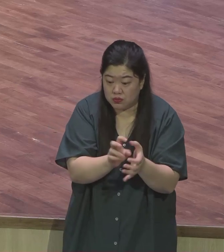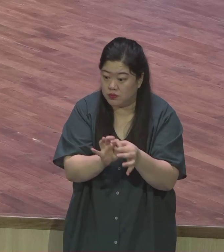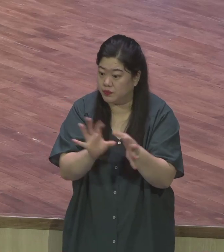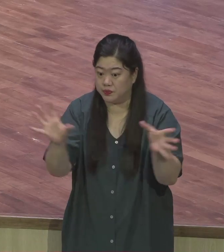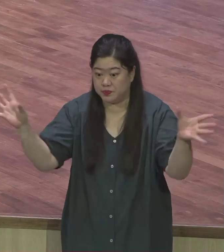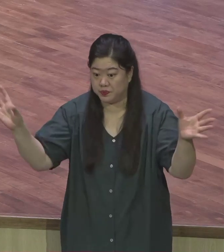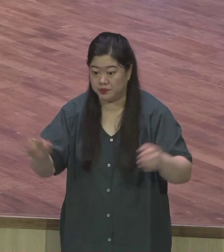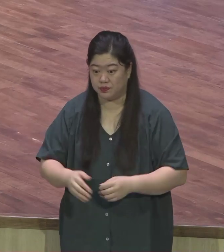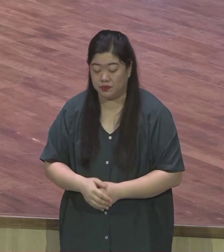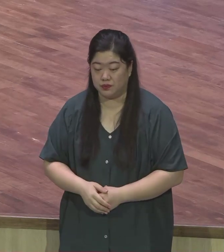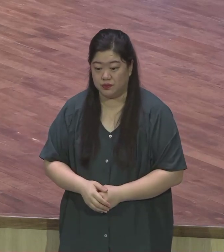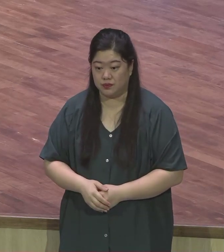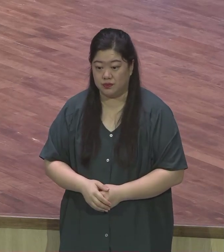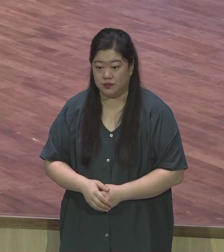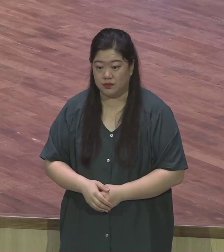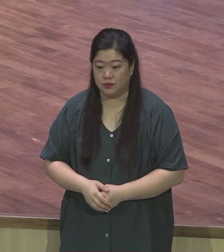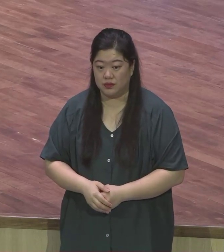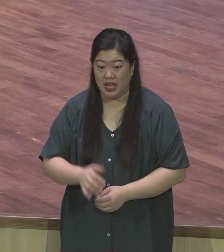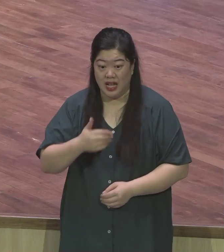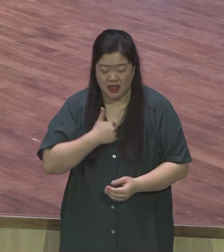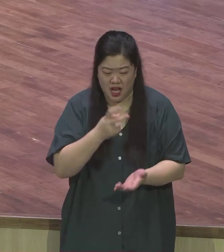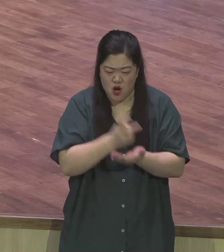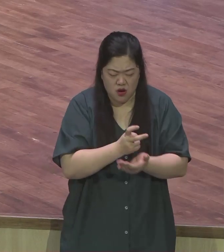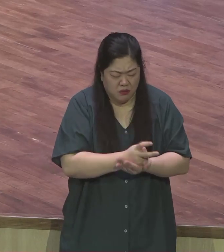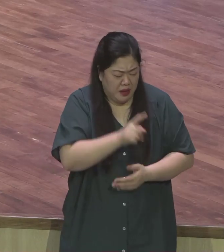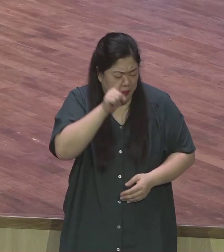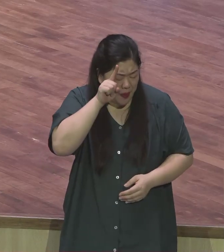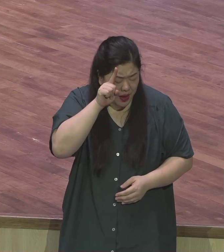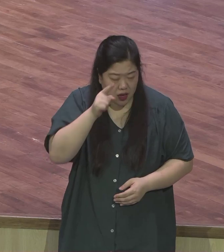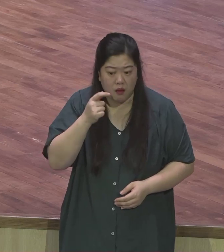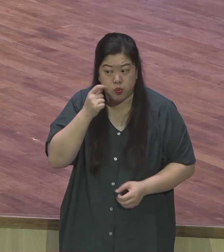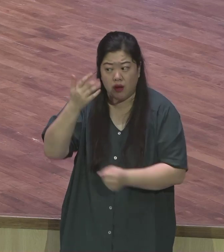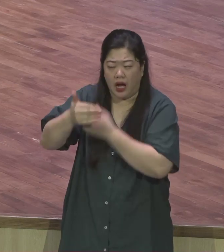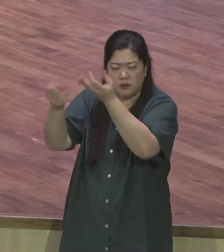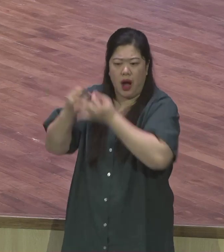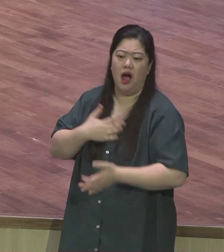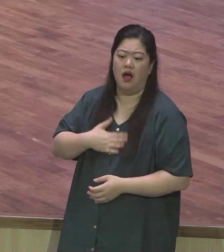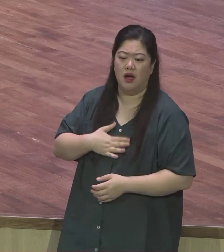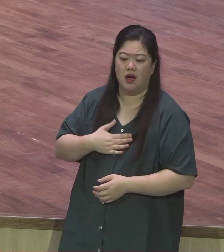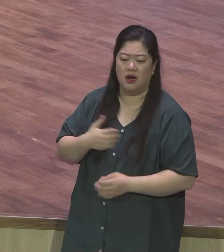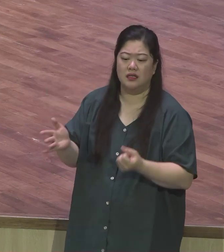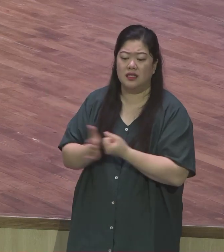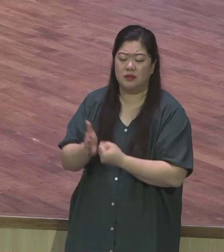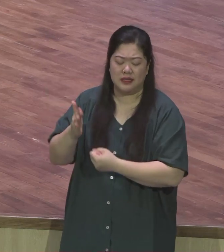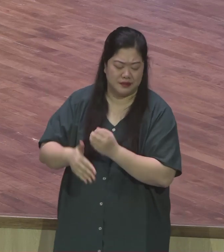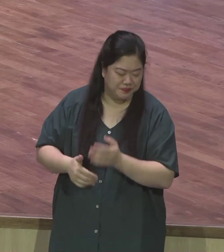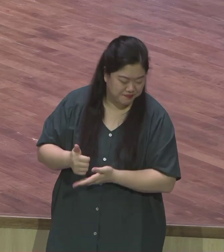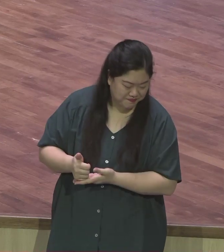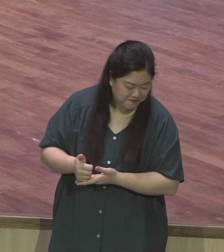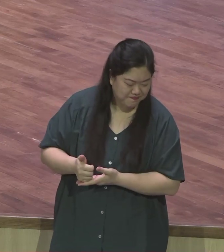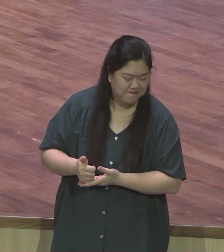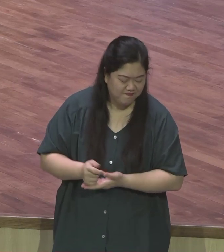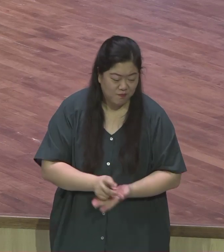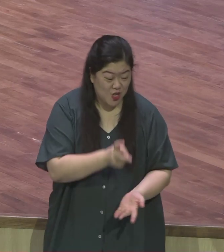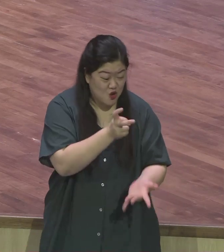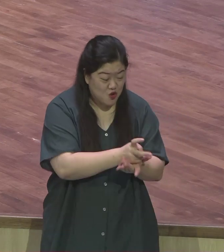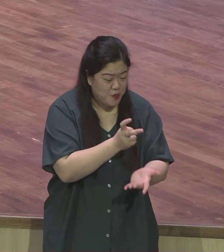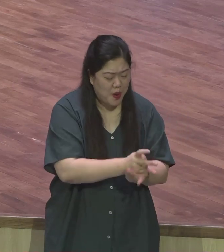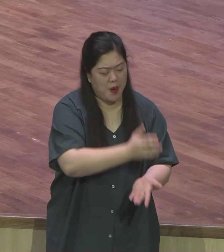연약함을 아시는 하나님께서 우리와 의논하지 아니하시고 율법의 마침이오 율법의 완성자가 되신 예수님이 이 땅의 그리스로 오셔서